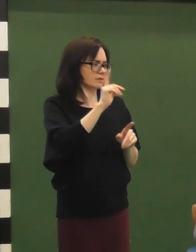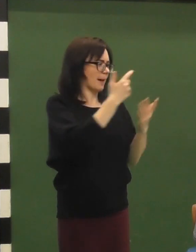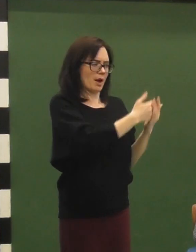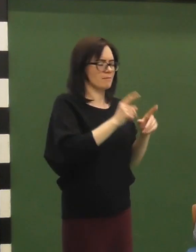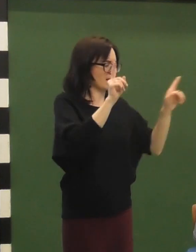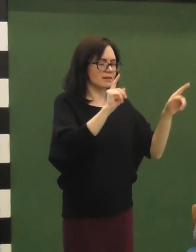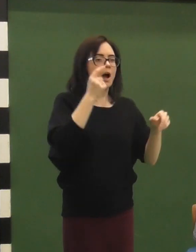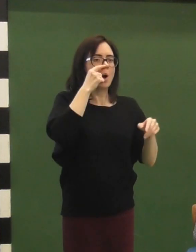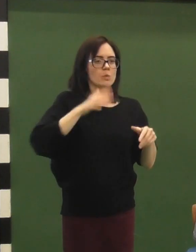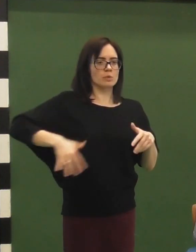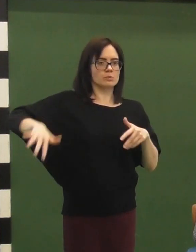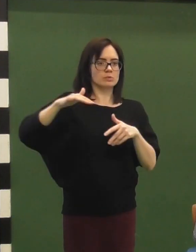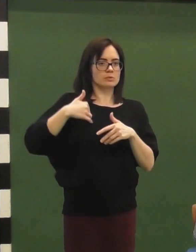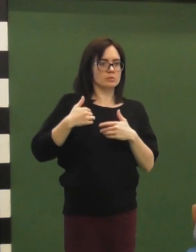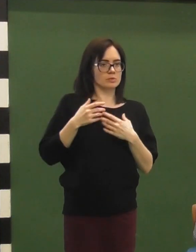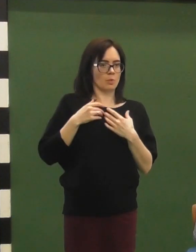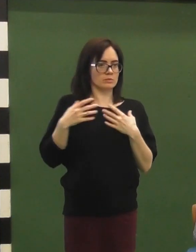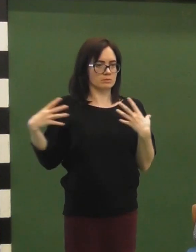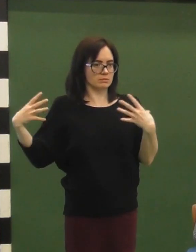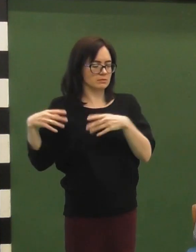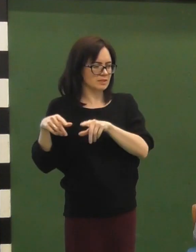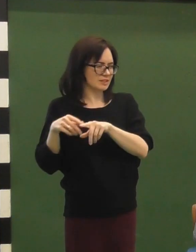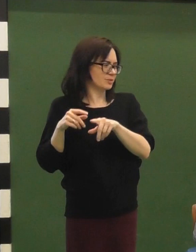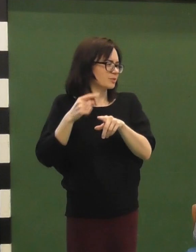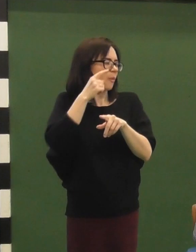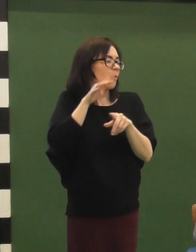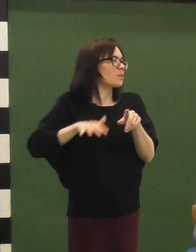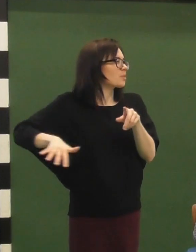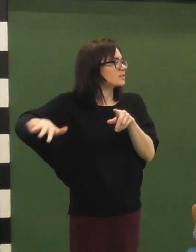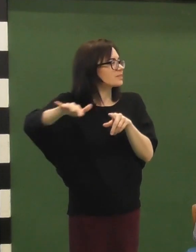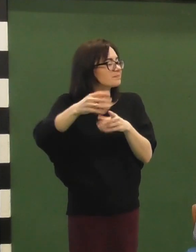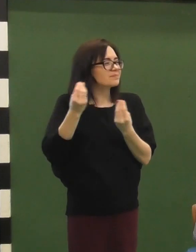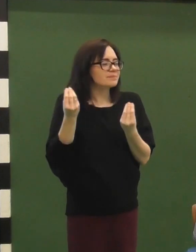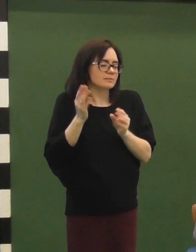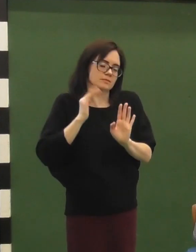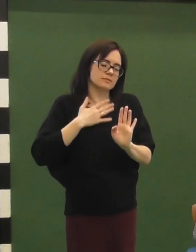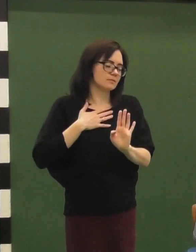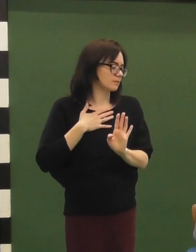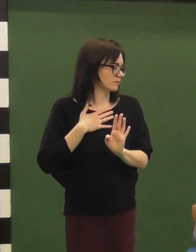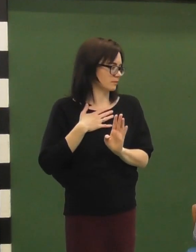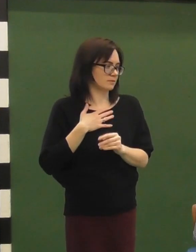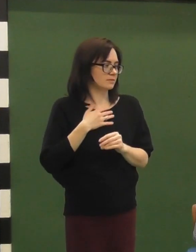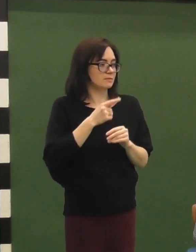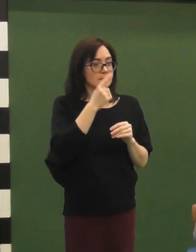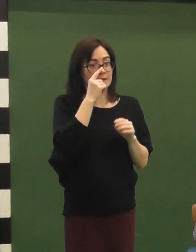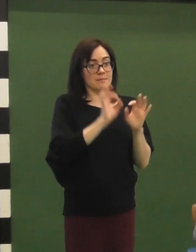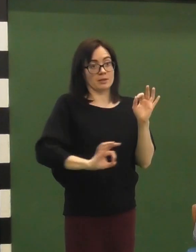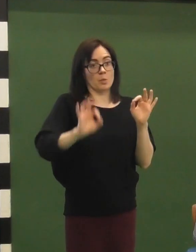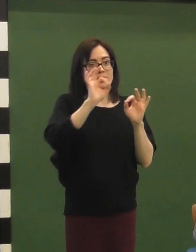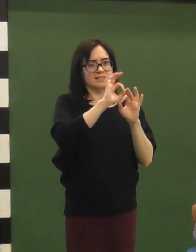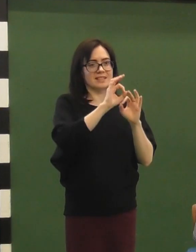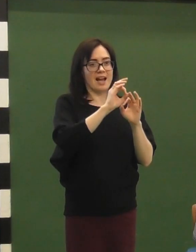amerikaiakhoz. És az oroszok, nem tudom miért, de elvittek bennünket Németországba, beljebb.